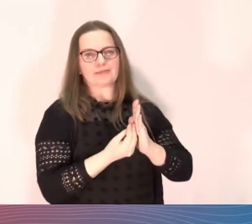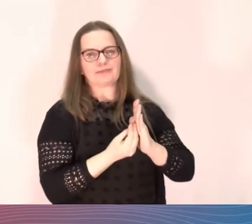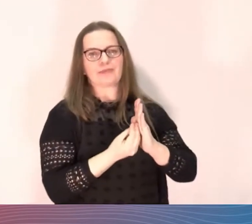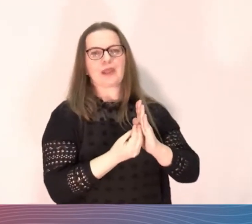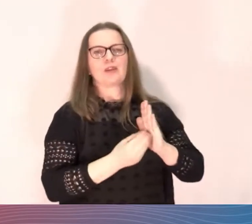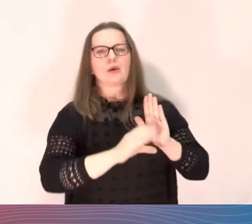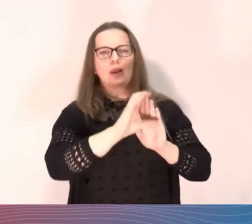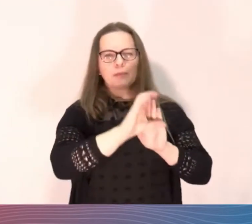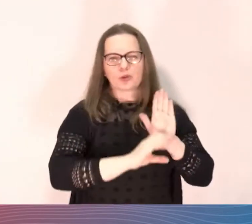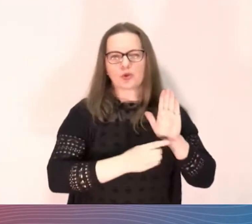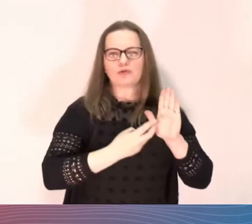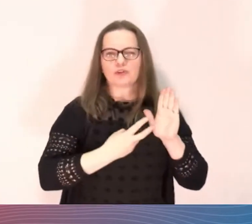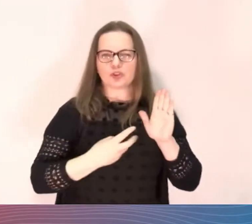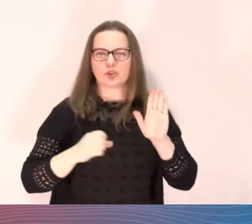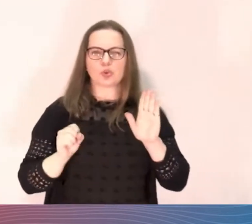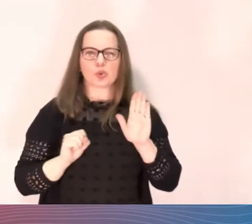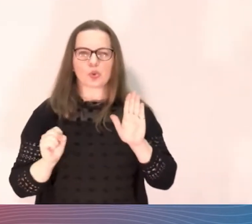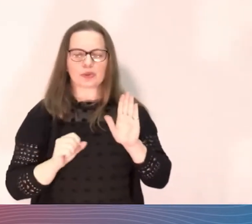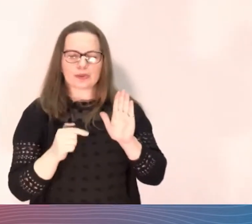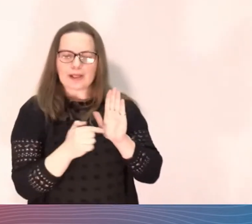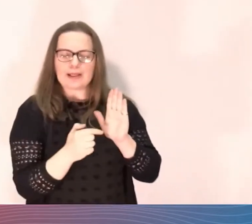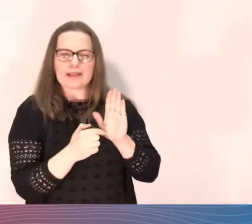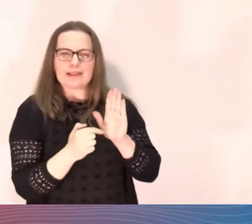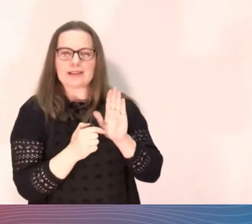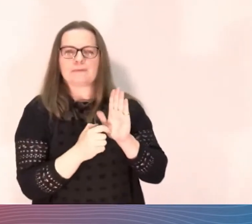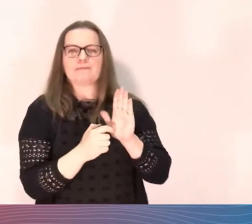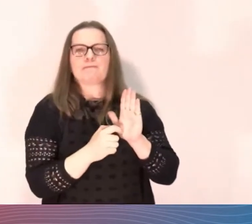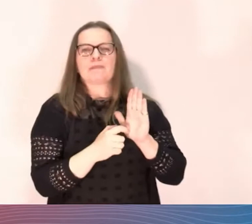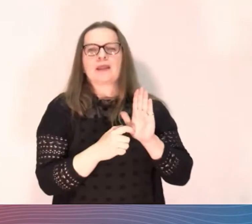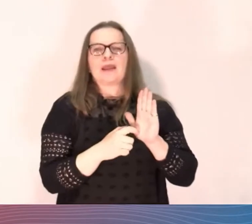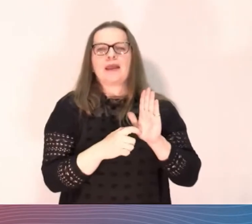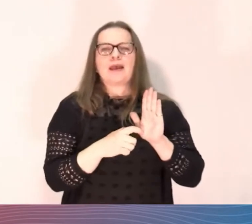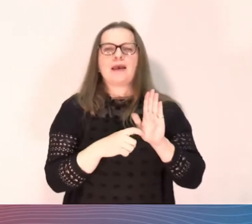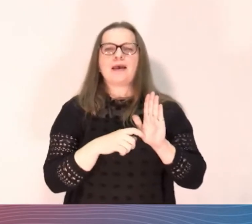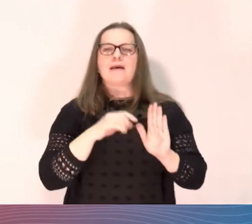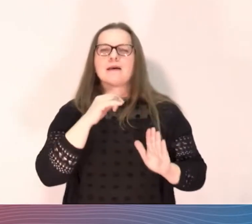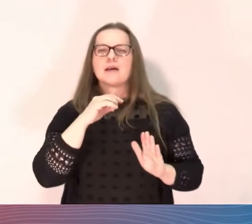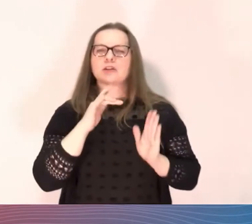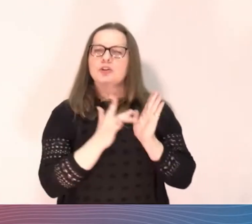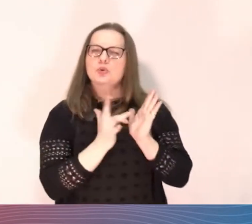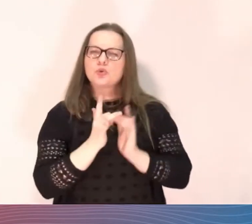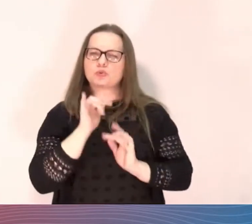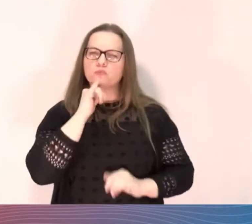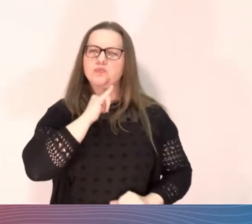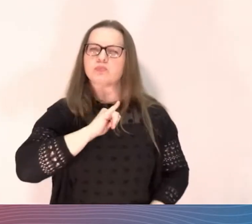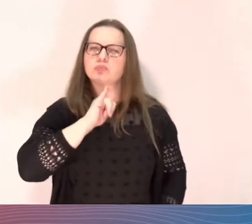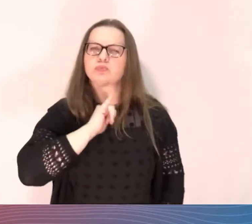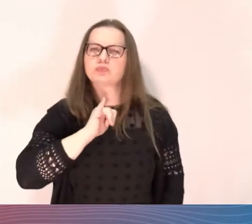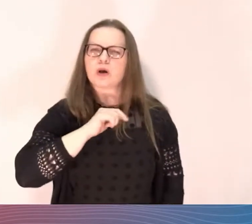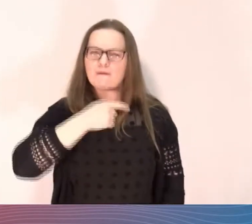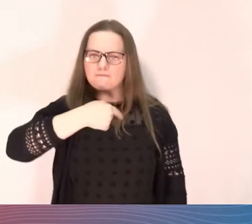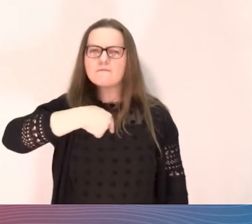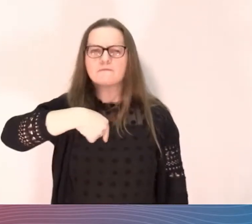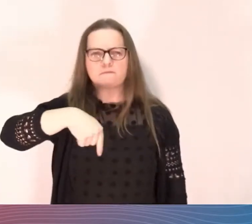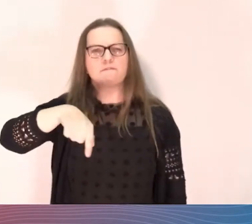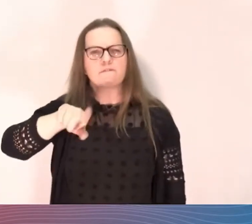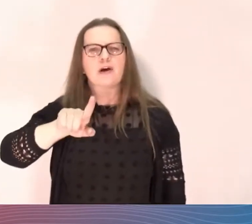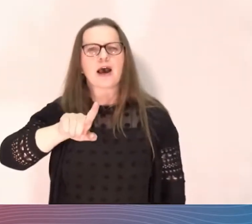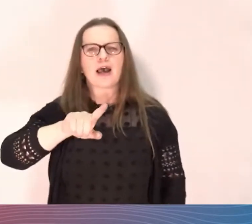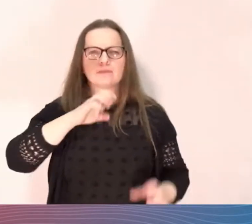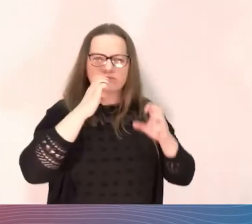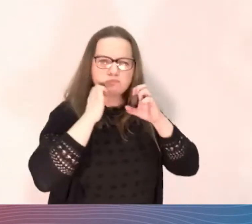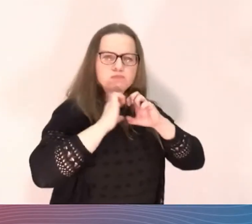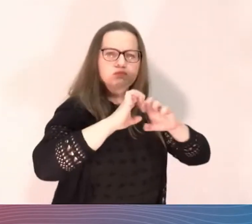ressurreição, ele disse aos seus discípulos: ide, ide, fazei discípulos de todas